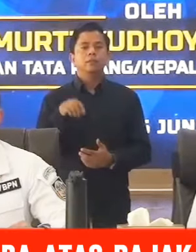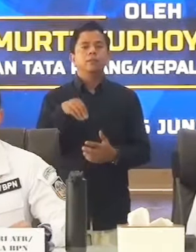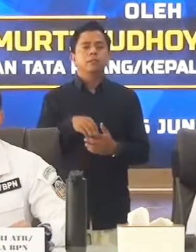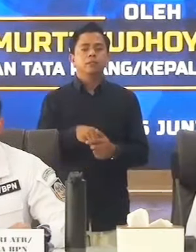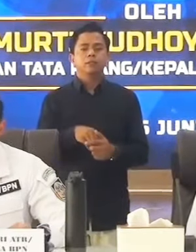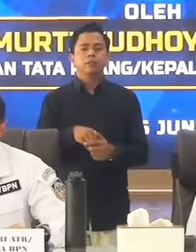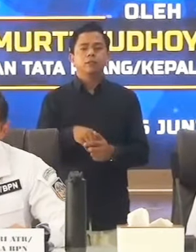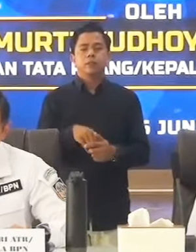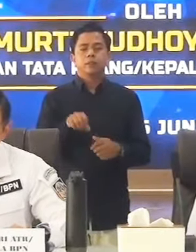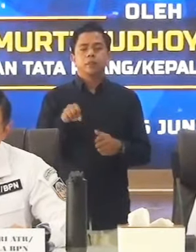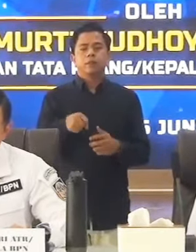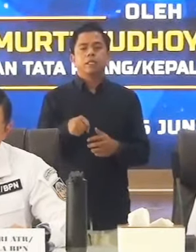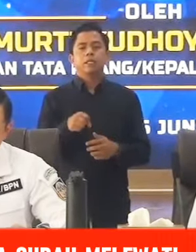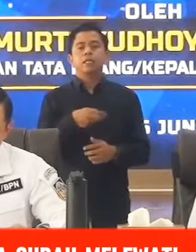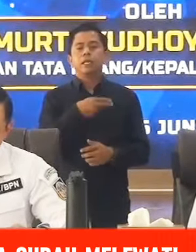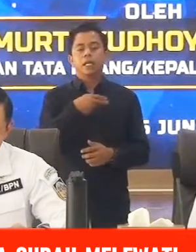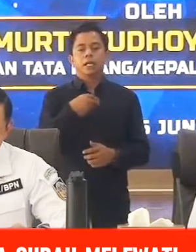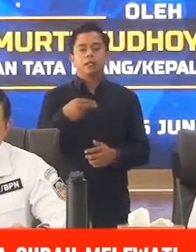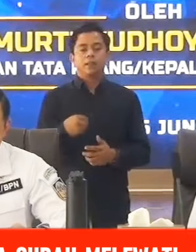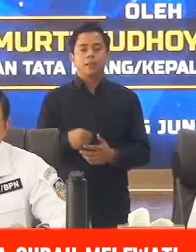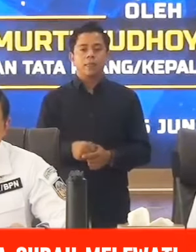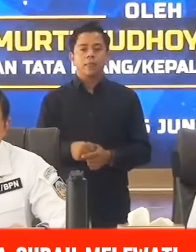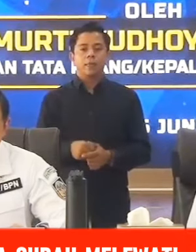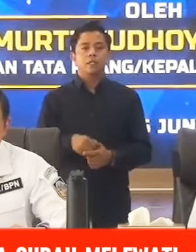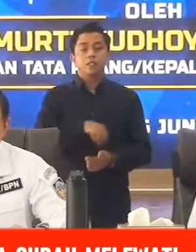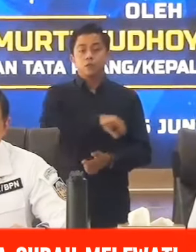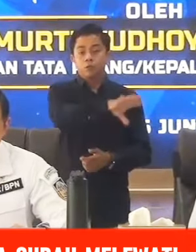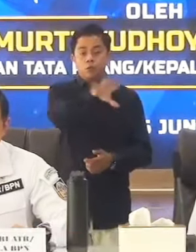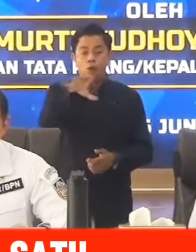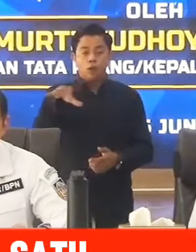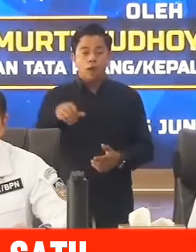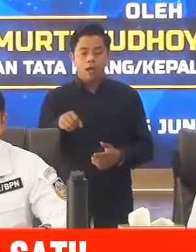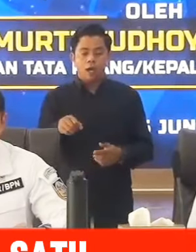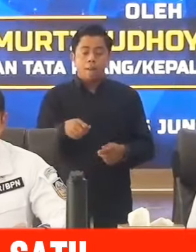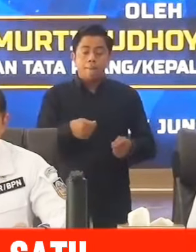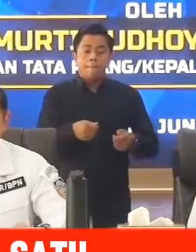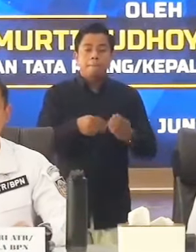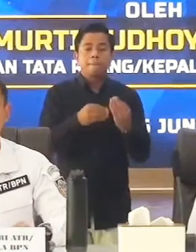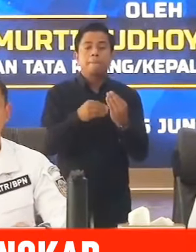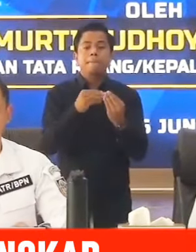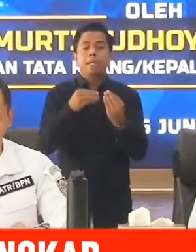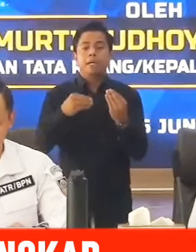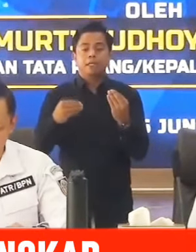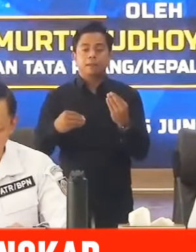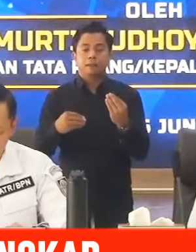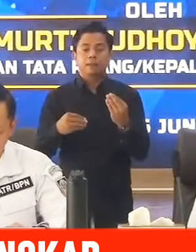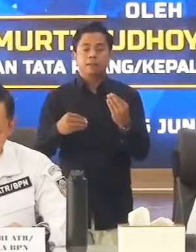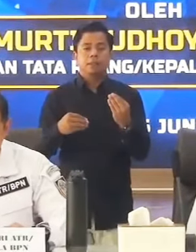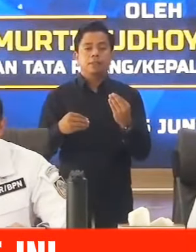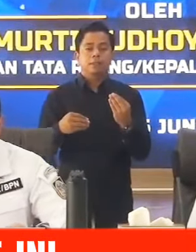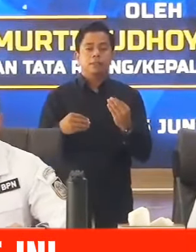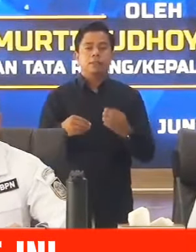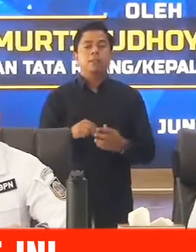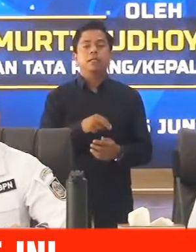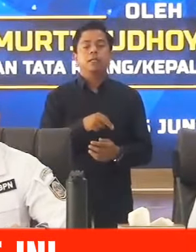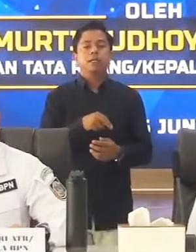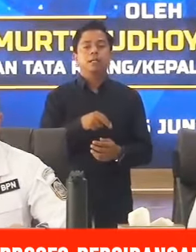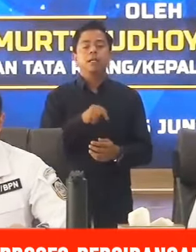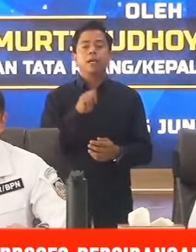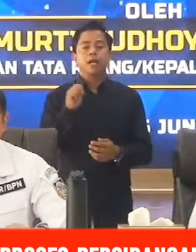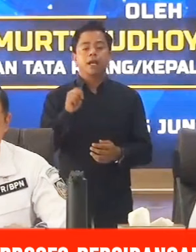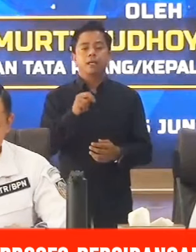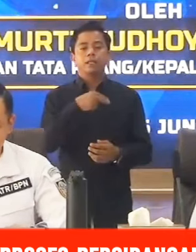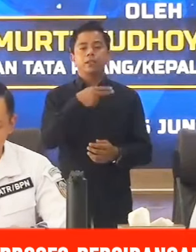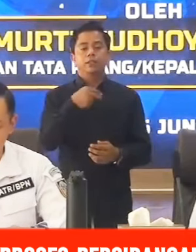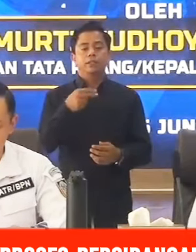atas pajak. Semua berkas perkara statusnya sudah melewati tahapan P21 atau berkas lengkap, di mana saat ini